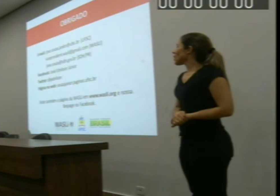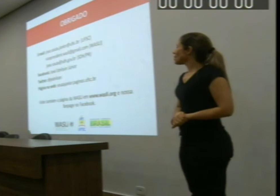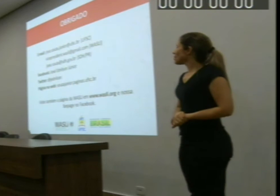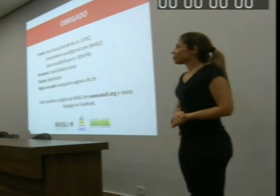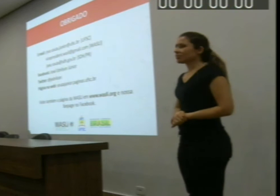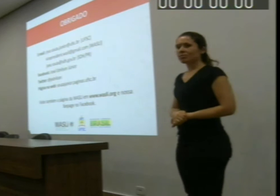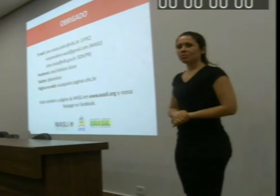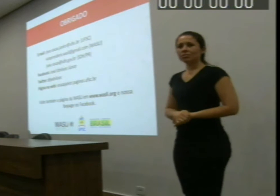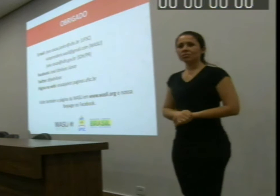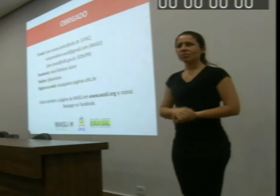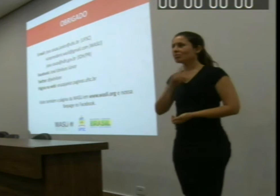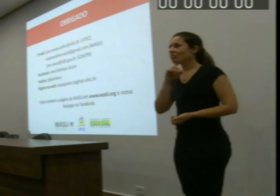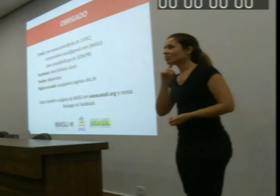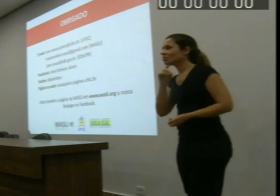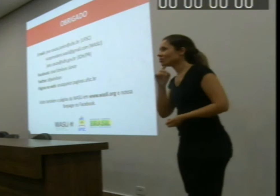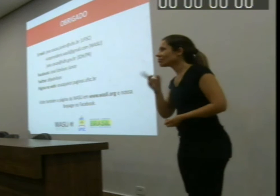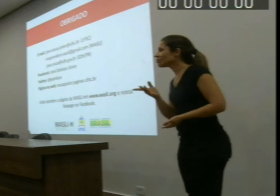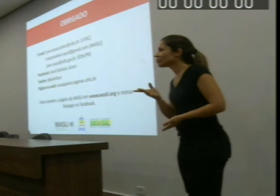mais alguma